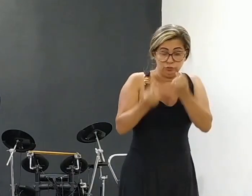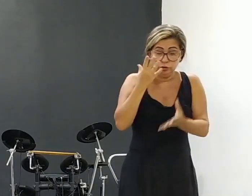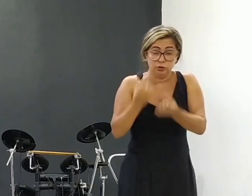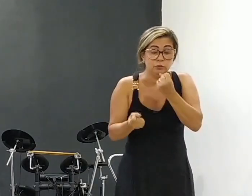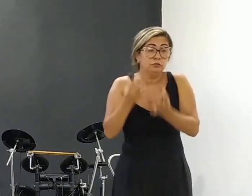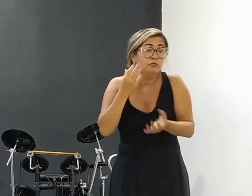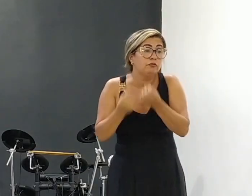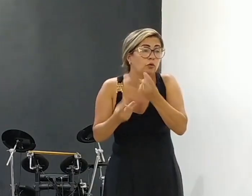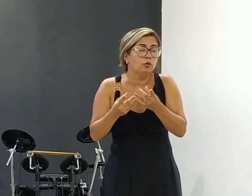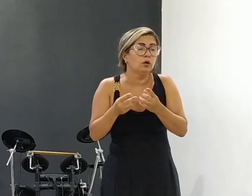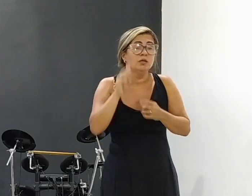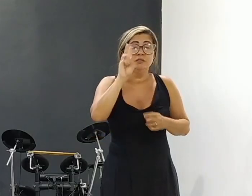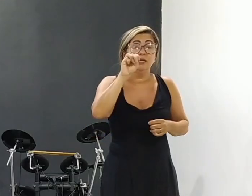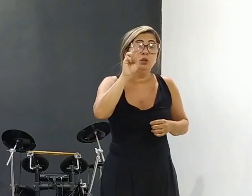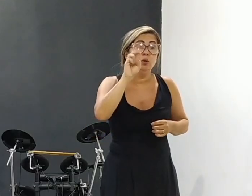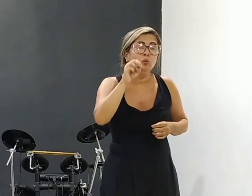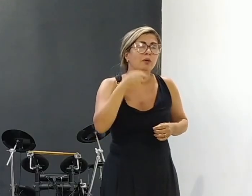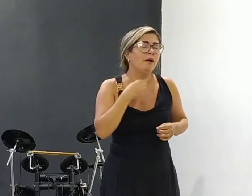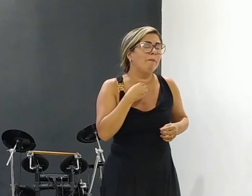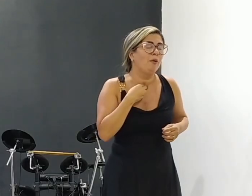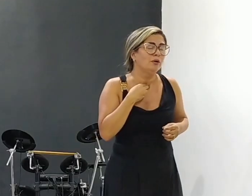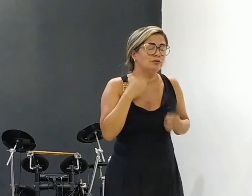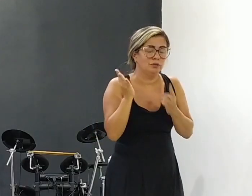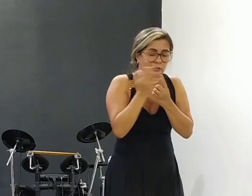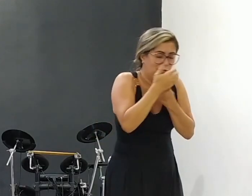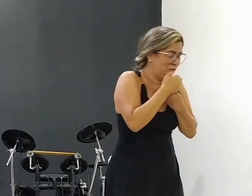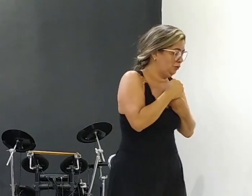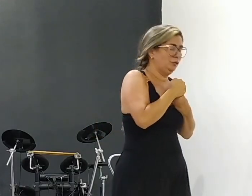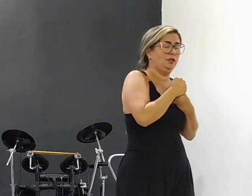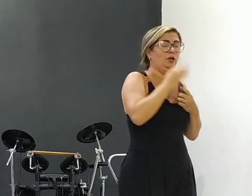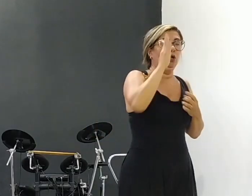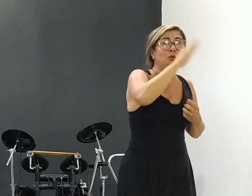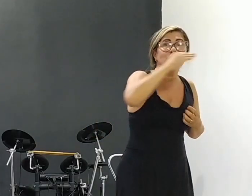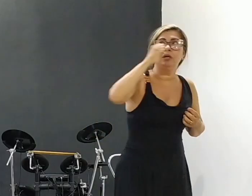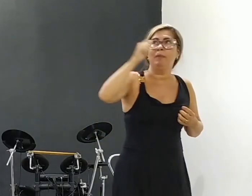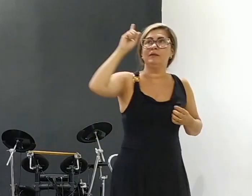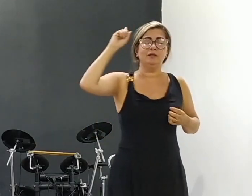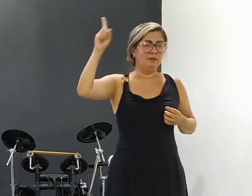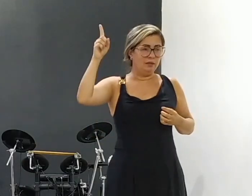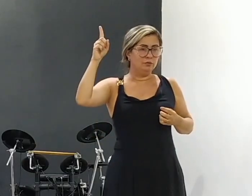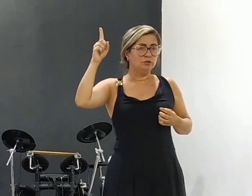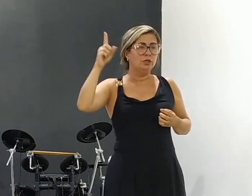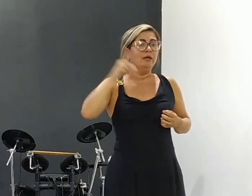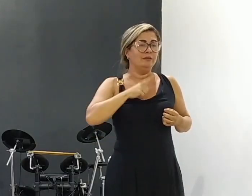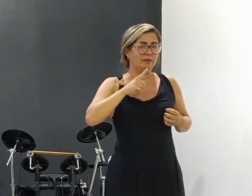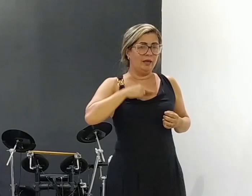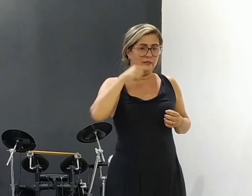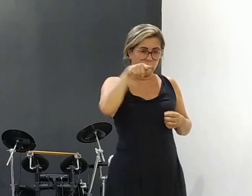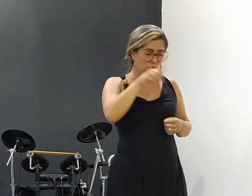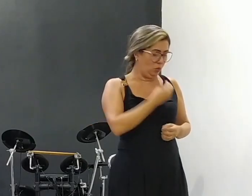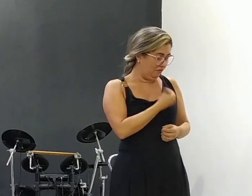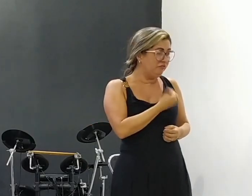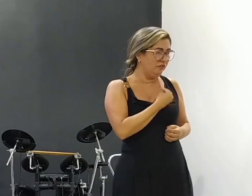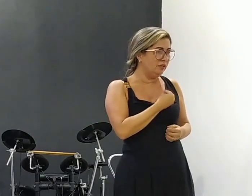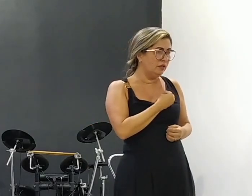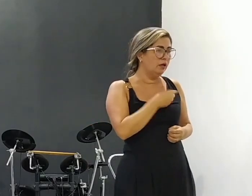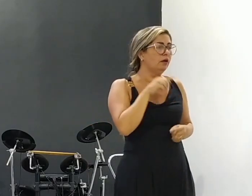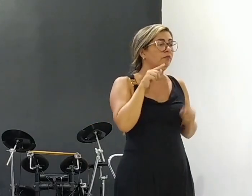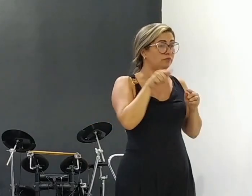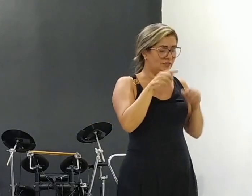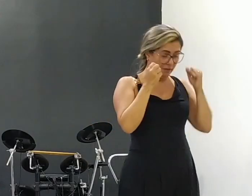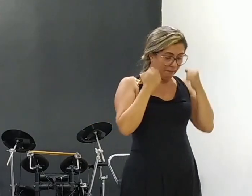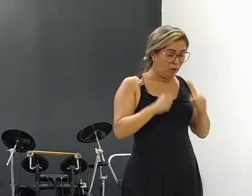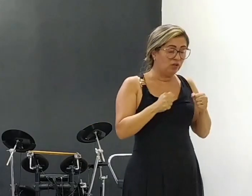fogo, você nunca poderá se esconder. O chamado que Deus tem sobre a tua vida, você pode até